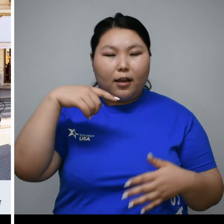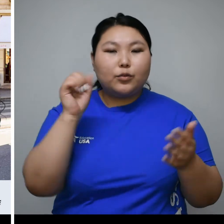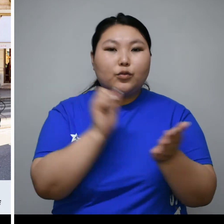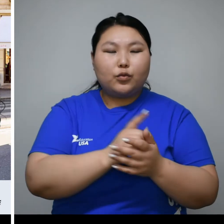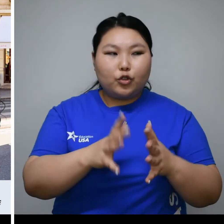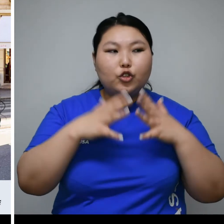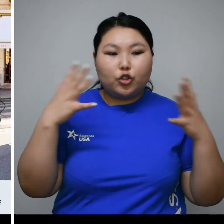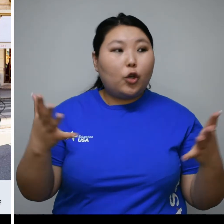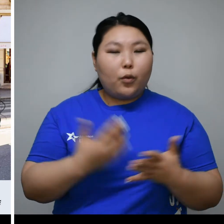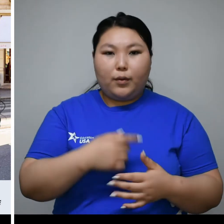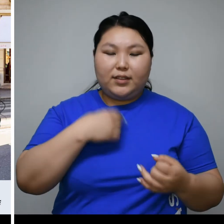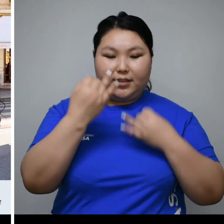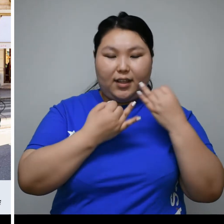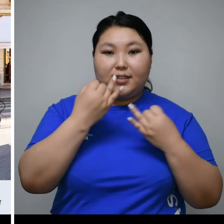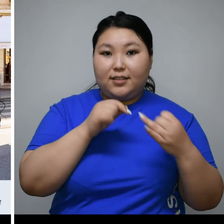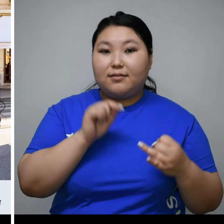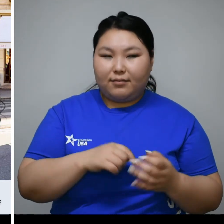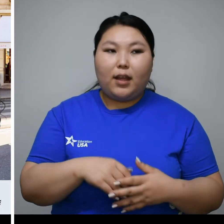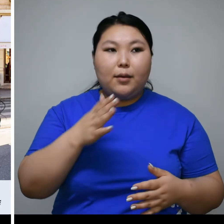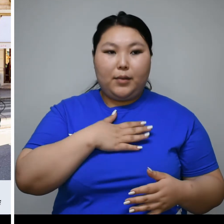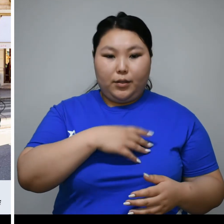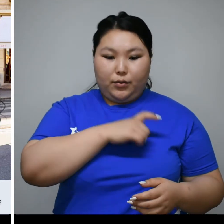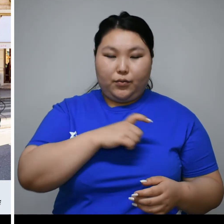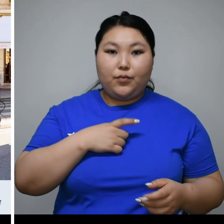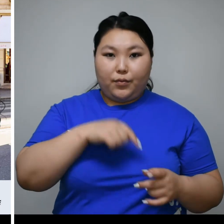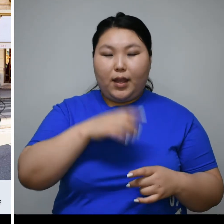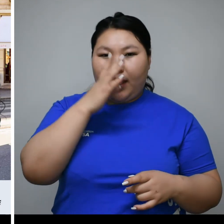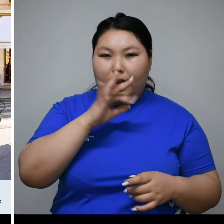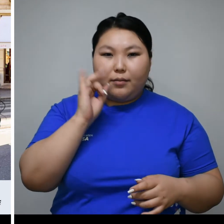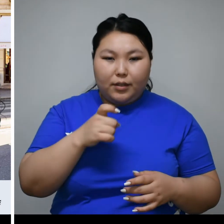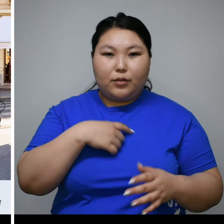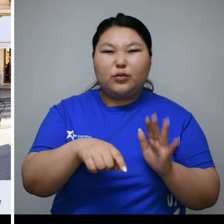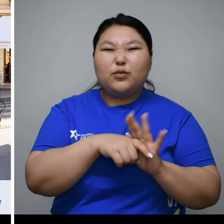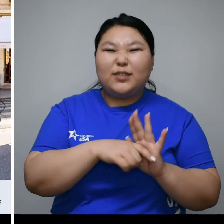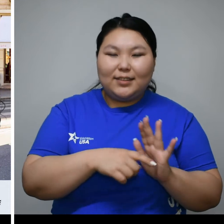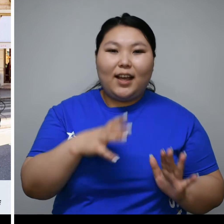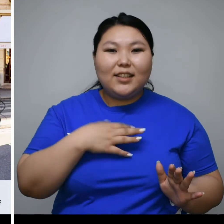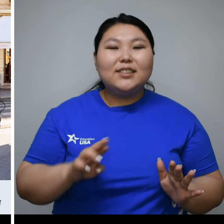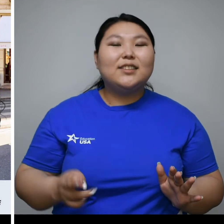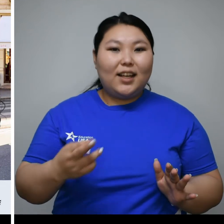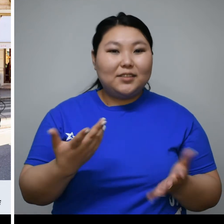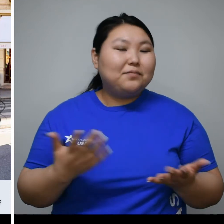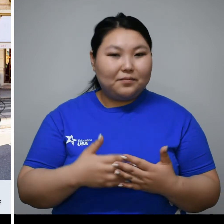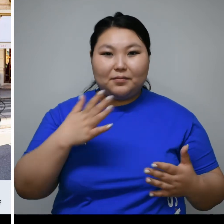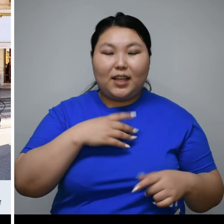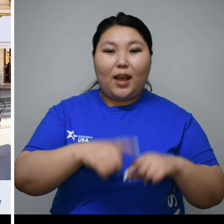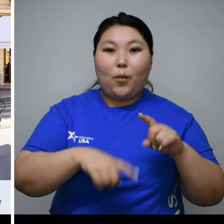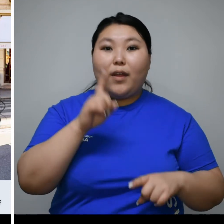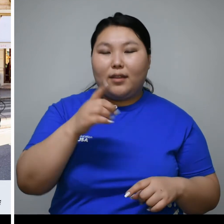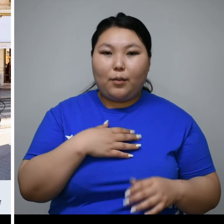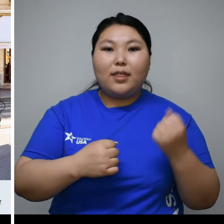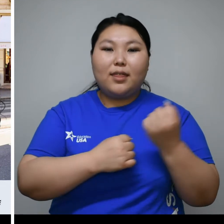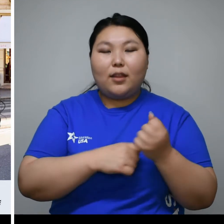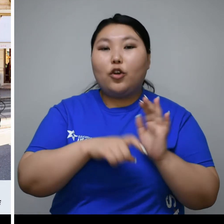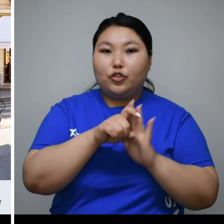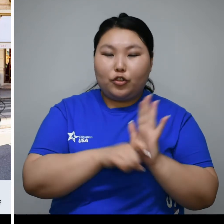чухал том үе шат бол мэдээж ярилцлагын үе шат. За миний хувьд бол энэ дээр аягүй султалтай. Яадаг вэ гэхээр би ямарваа